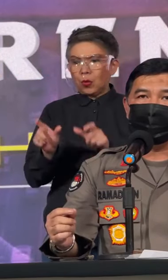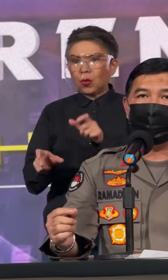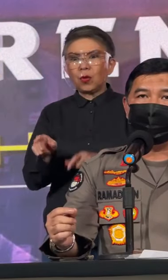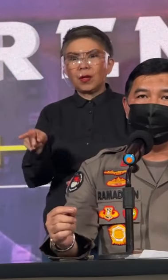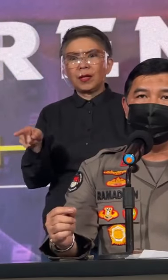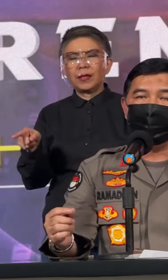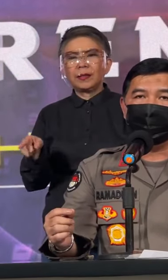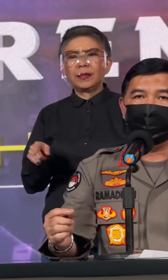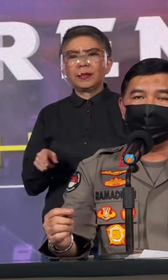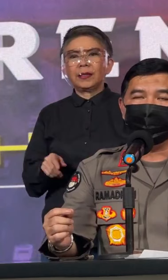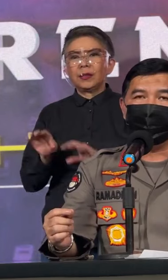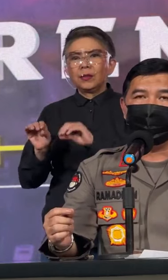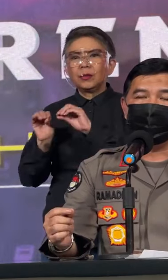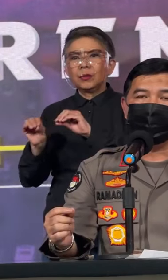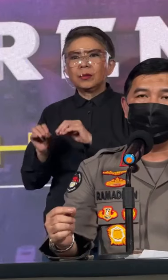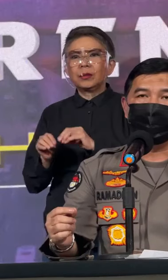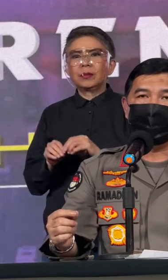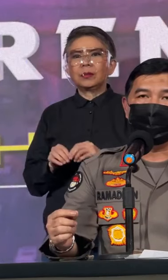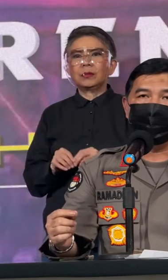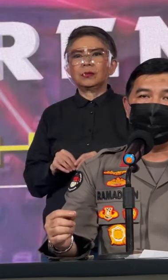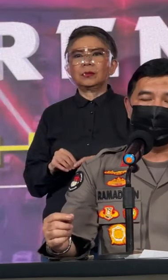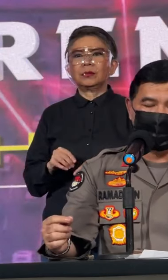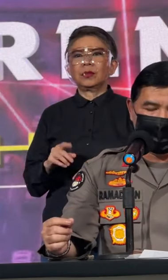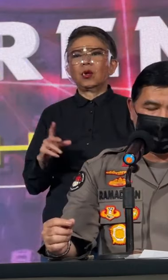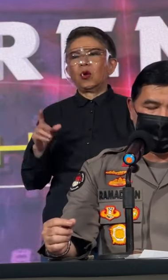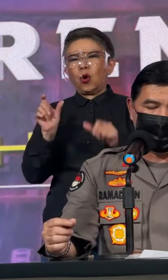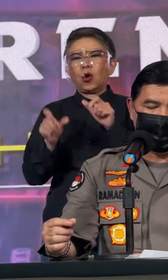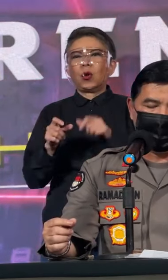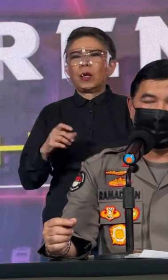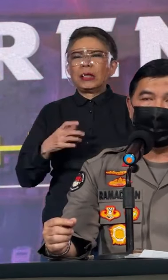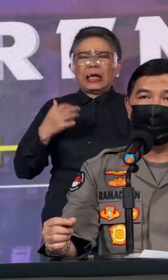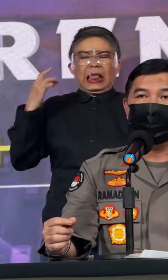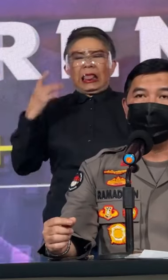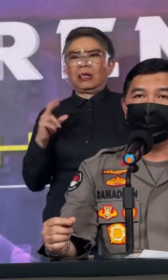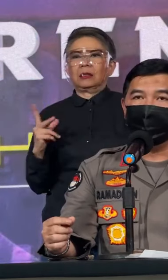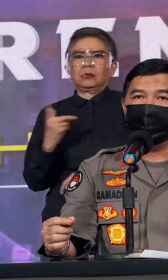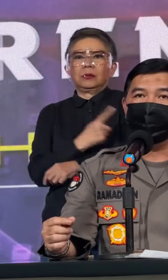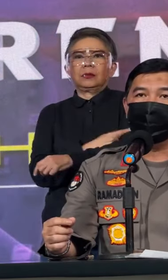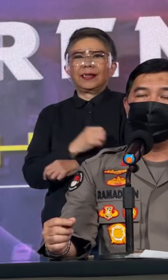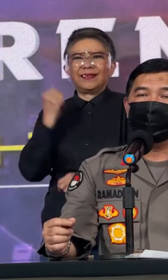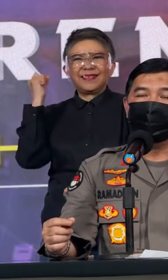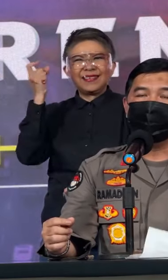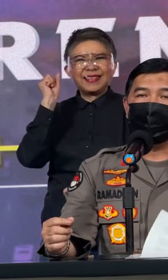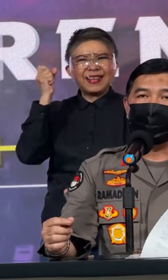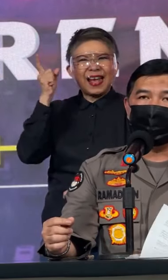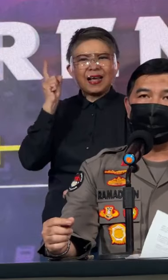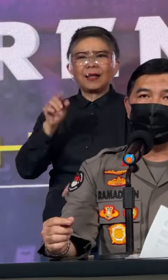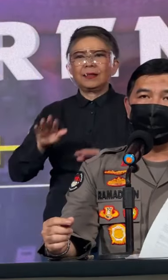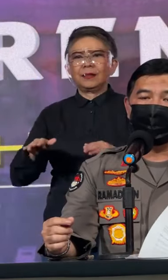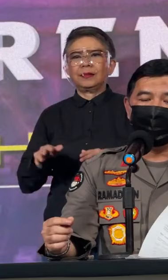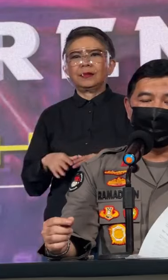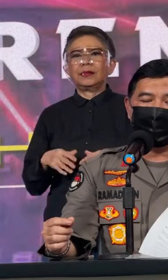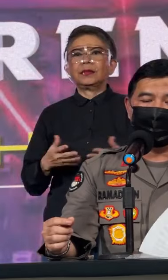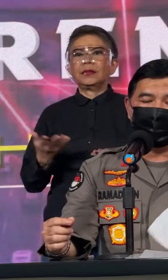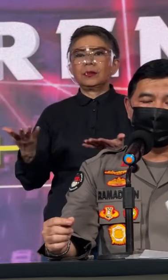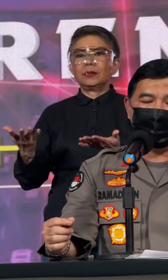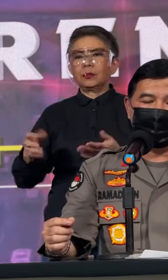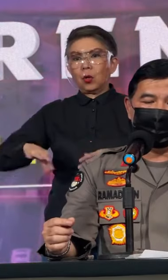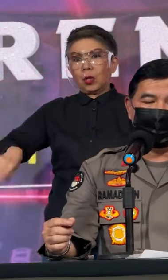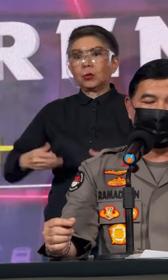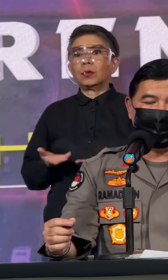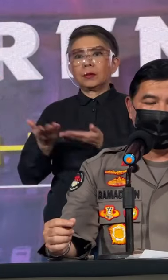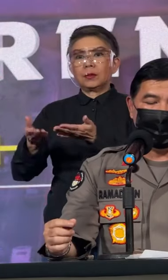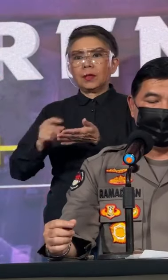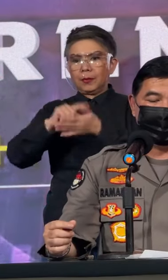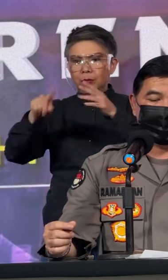orang-orang tersebut yang dibina adalah merupakan kecanduan narkoba dan juga kenakalan remaja. Dan diserahkan dengan membuat